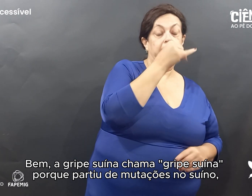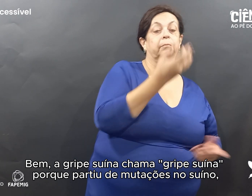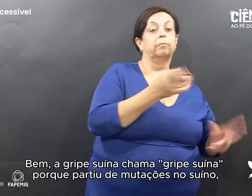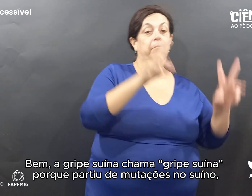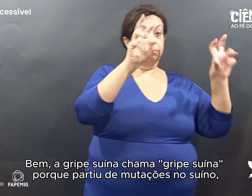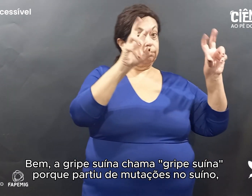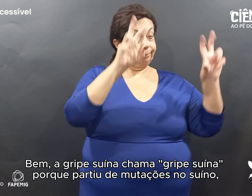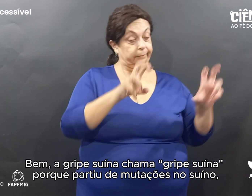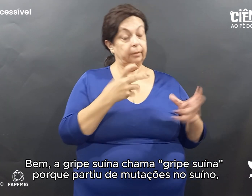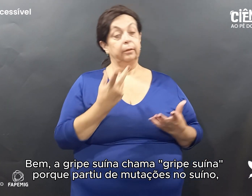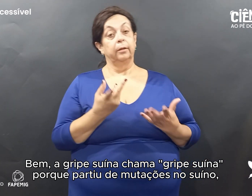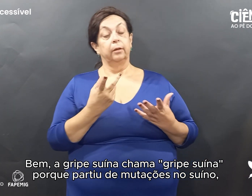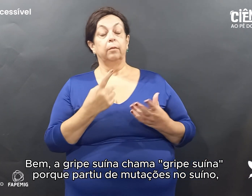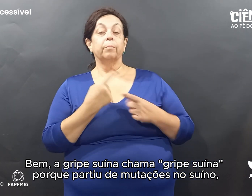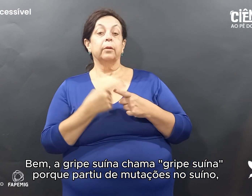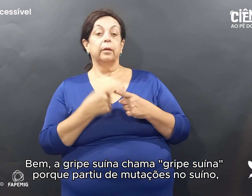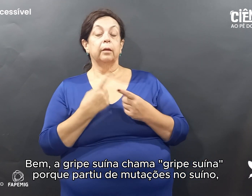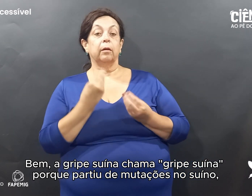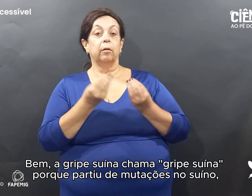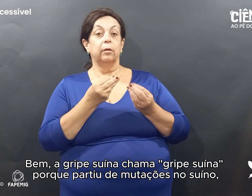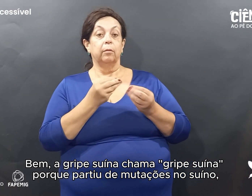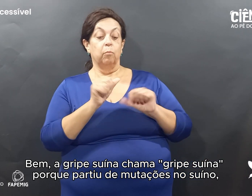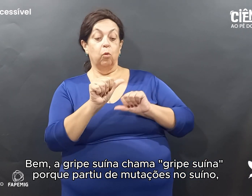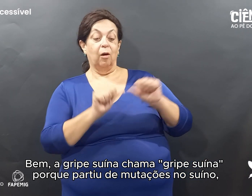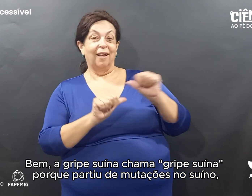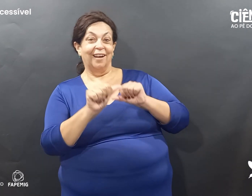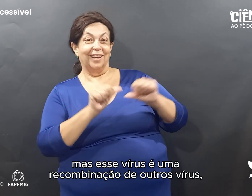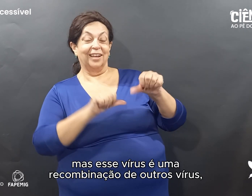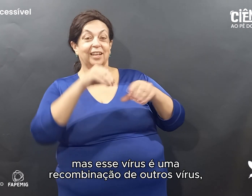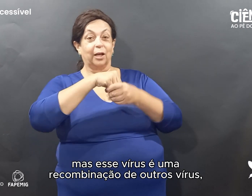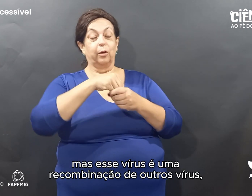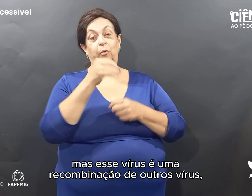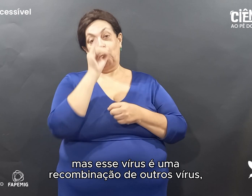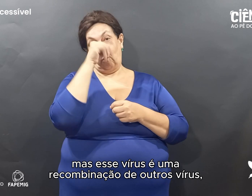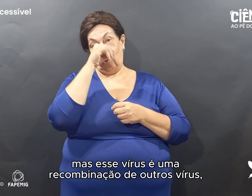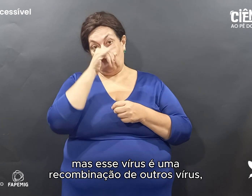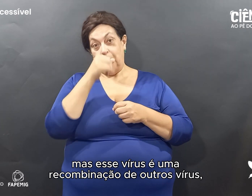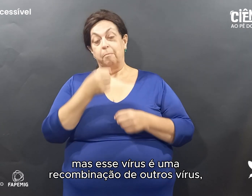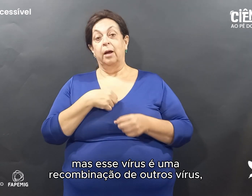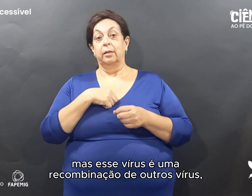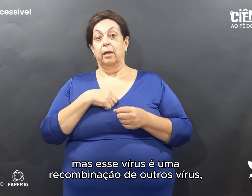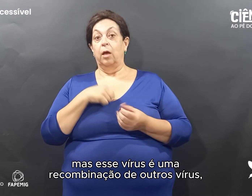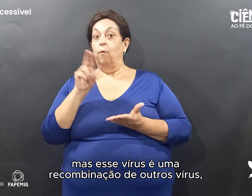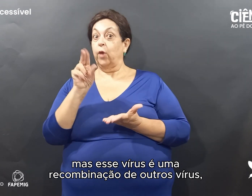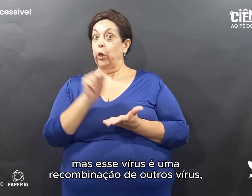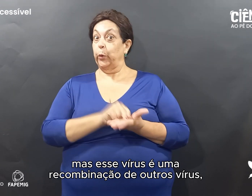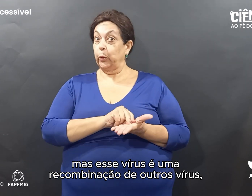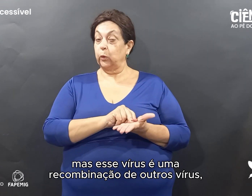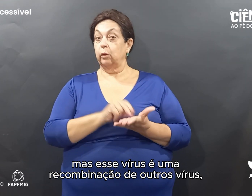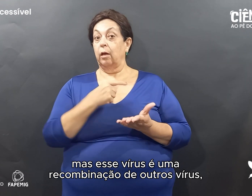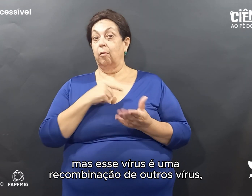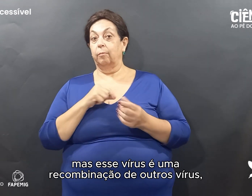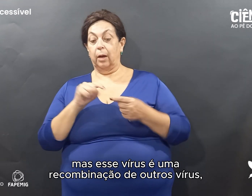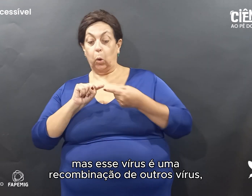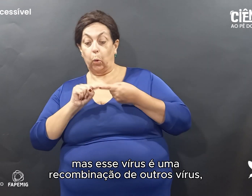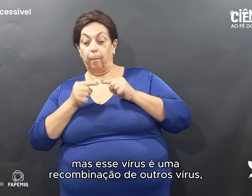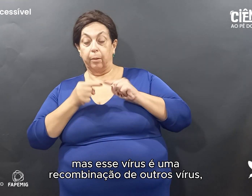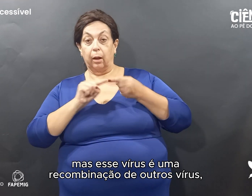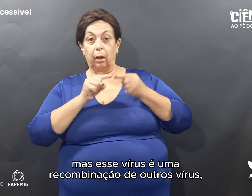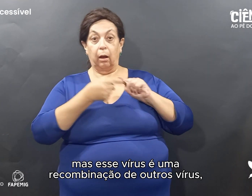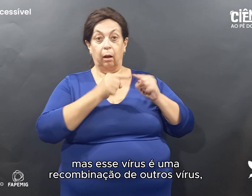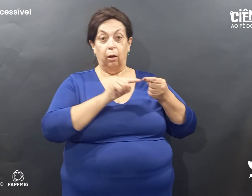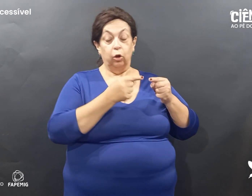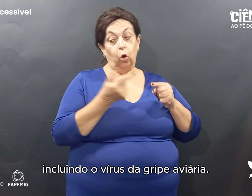suína porque partiu de mutações no suíno, mas esse vírus, ele é uma recombinação de